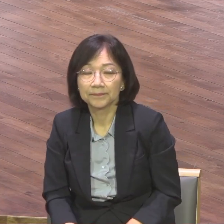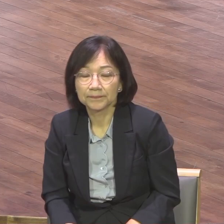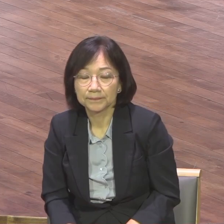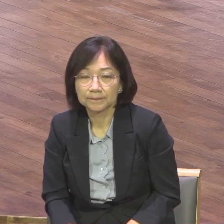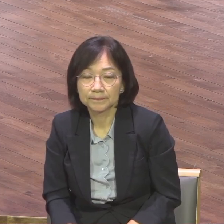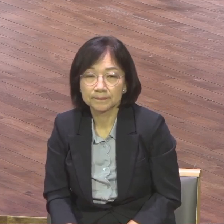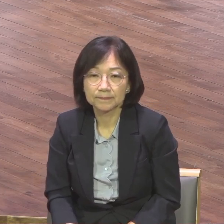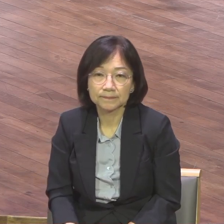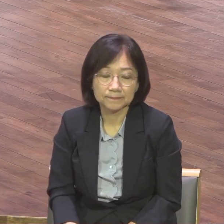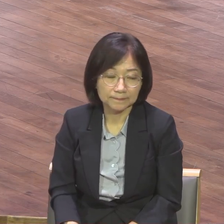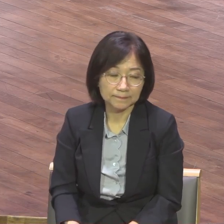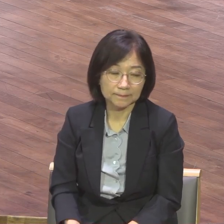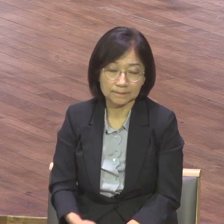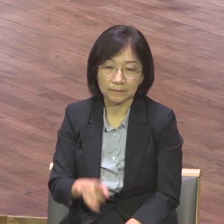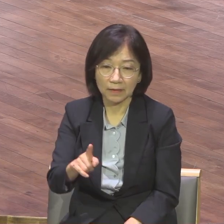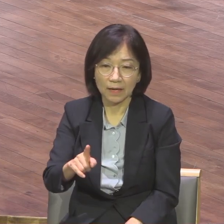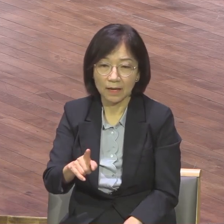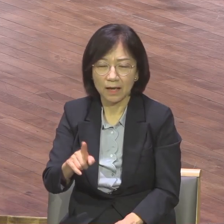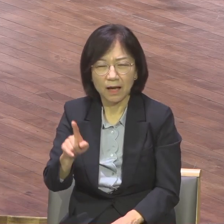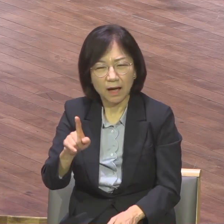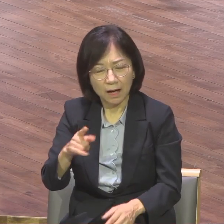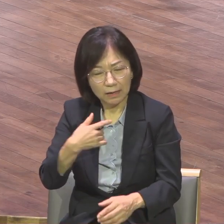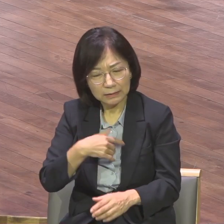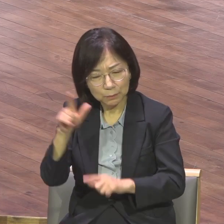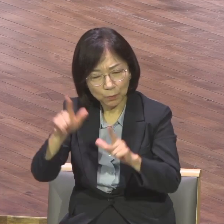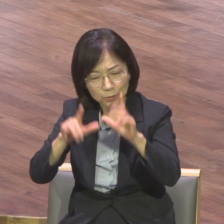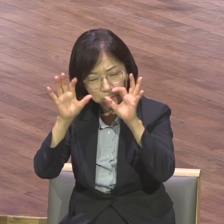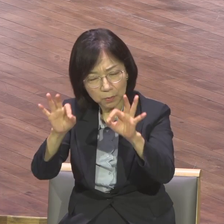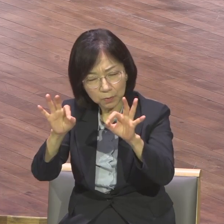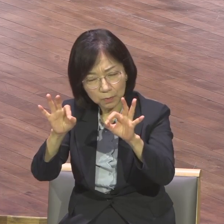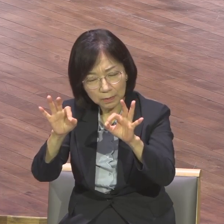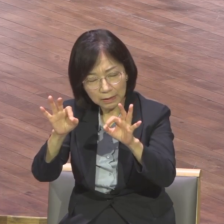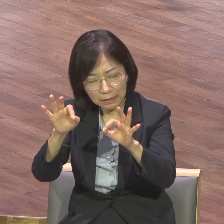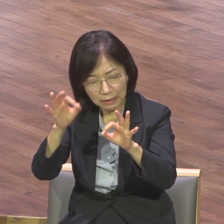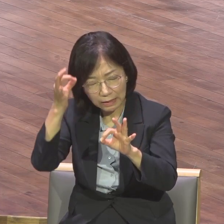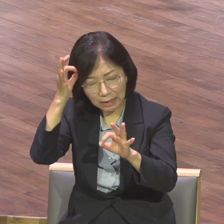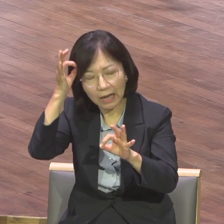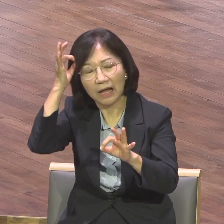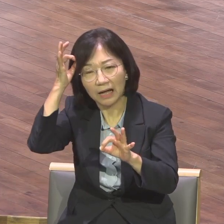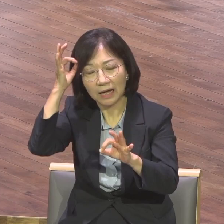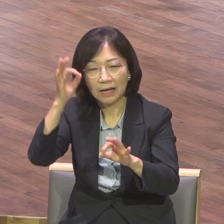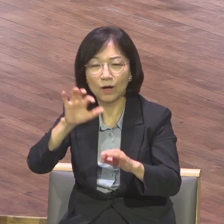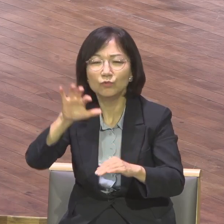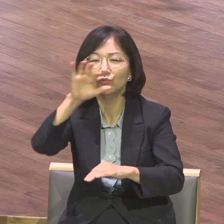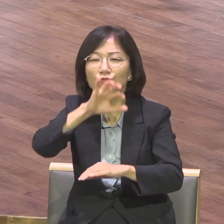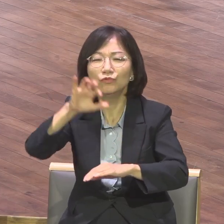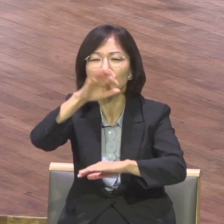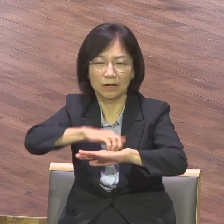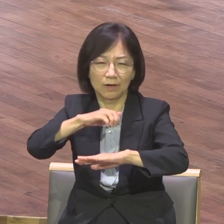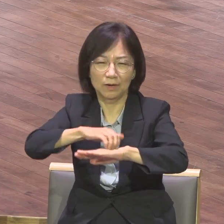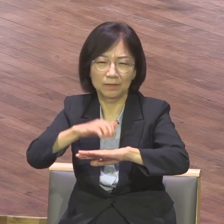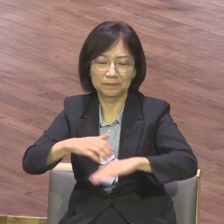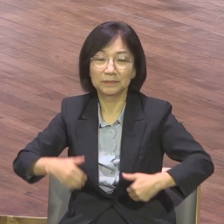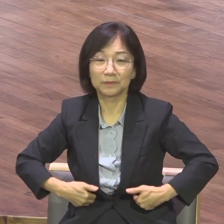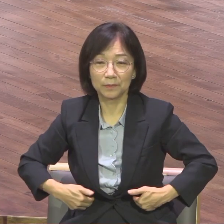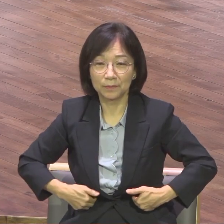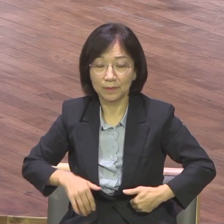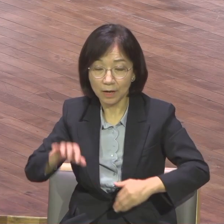뭐냐? 훈련이에요, 훈련. 훈련 받지 않으면 지속할 수가